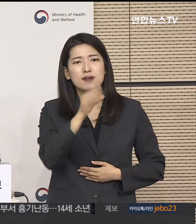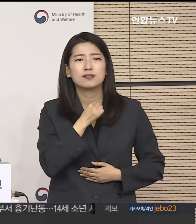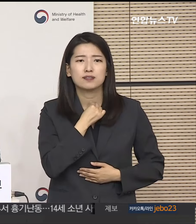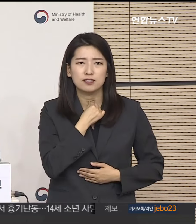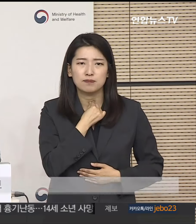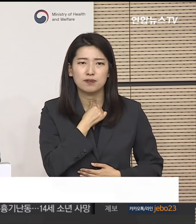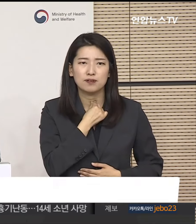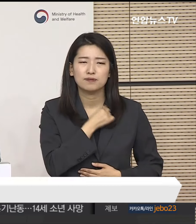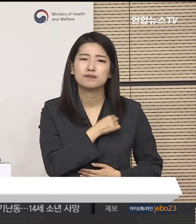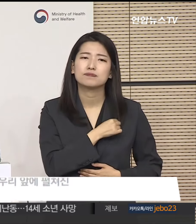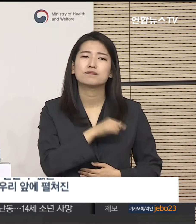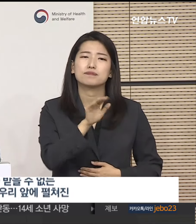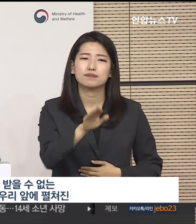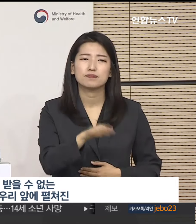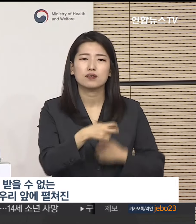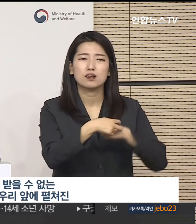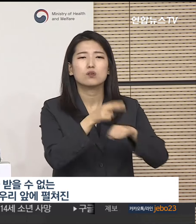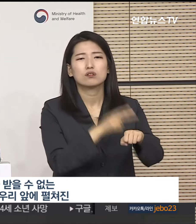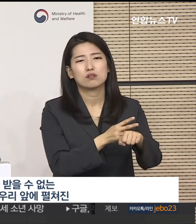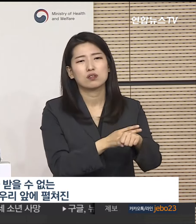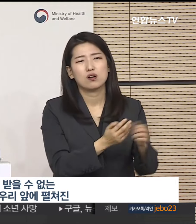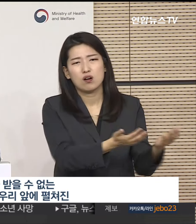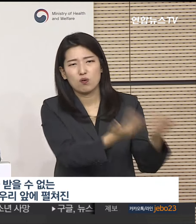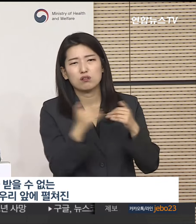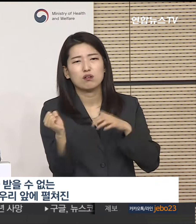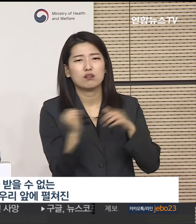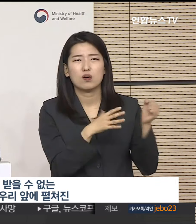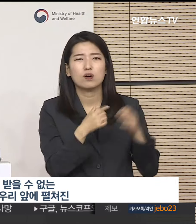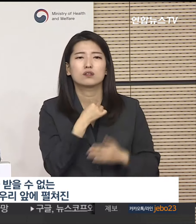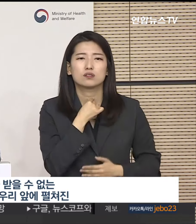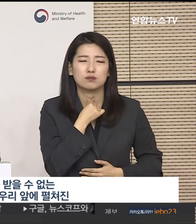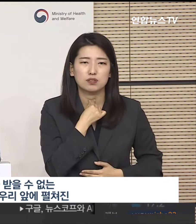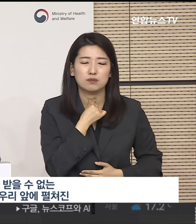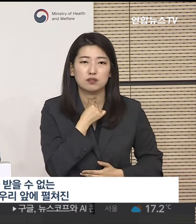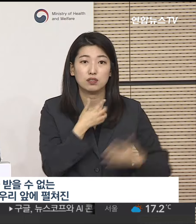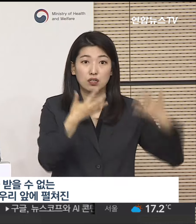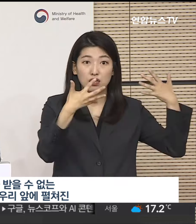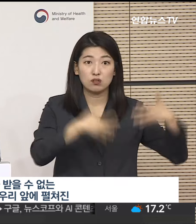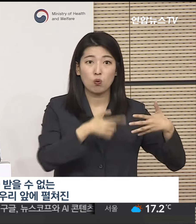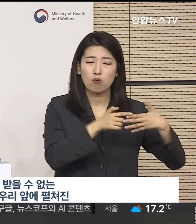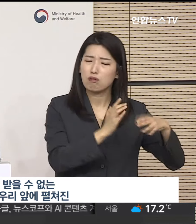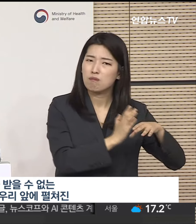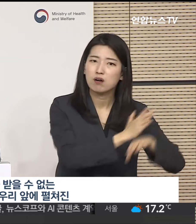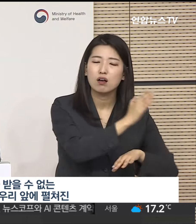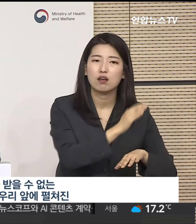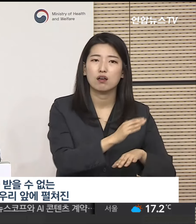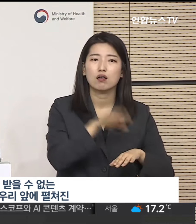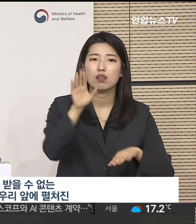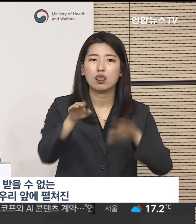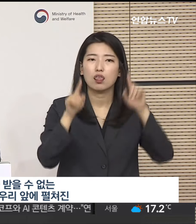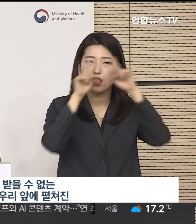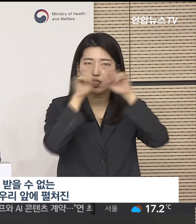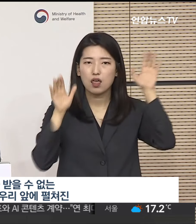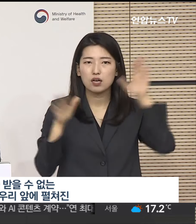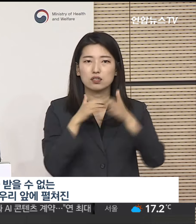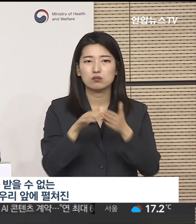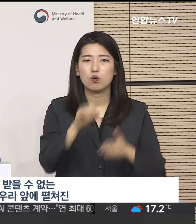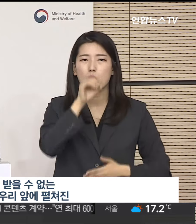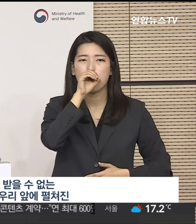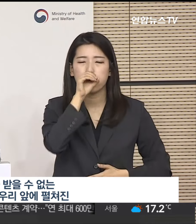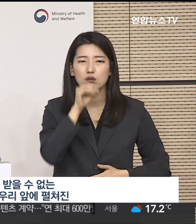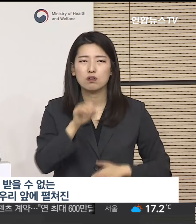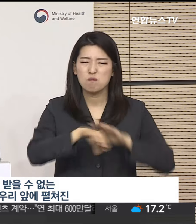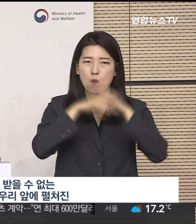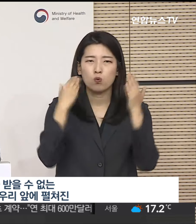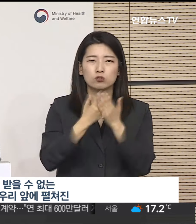원점 재검토나 1년 후에 이런 그 정부가 받을 수 없는 그 조건을 걸고 대화를 얘기하지 마시고 우리